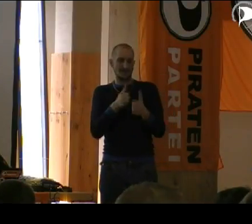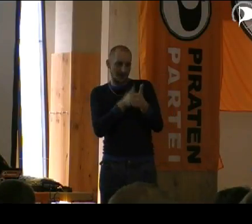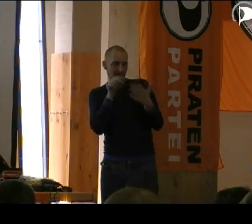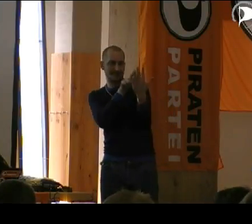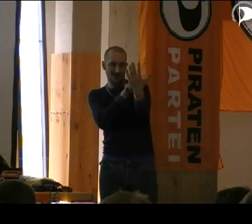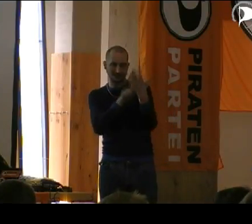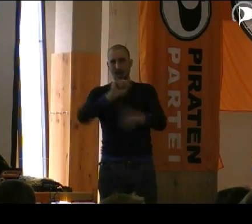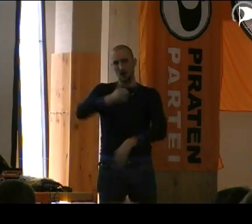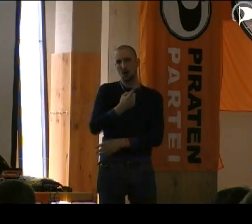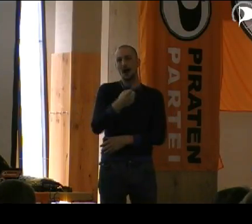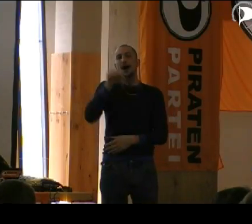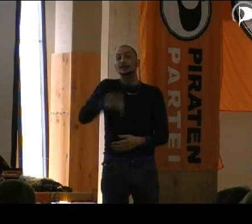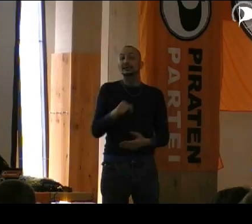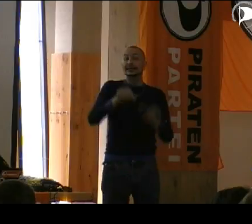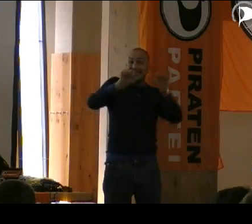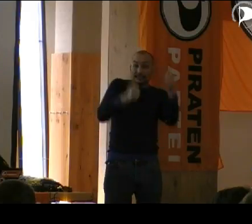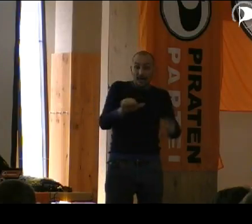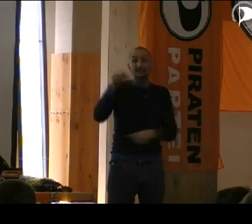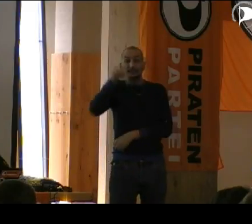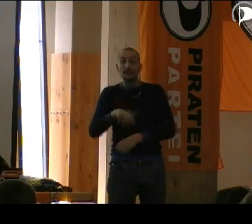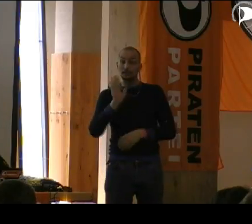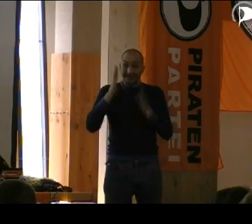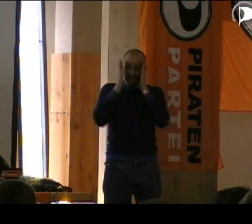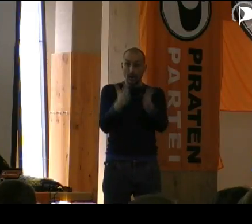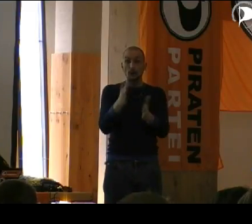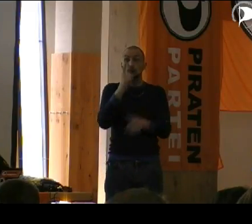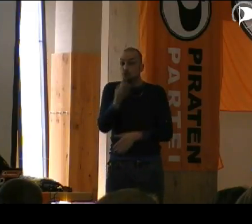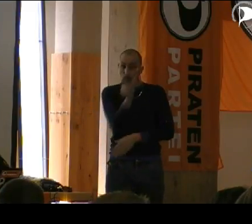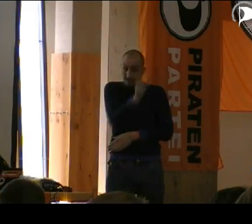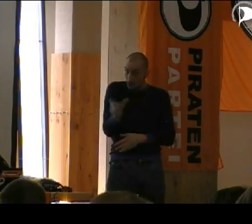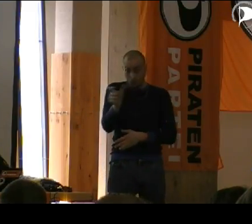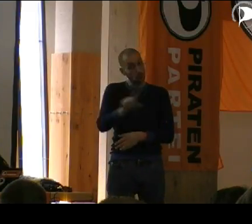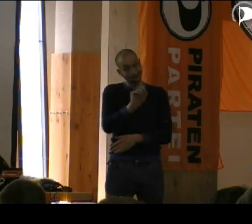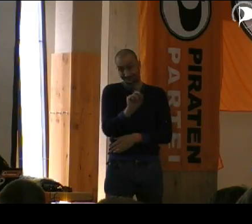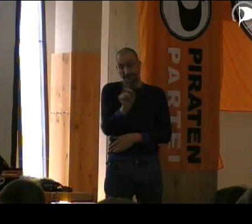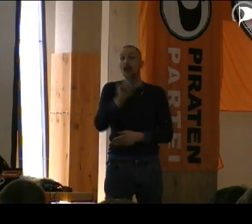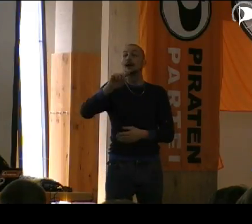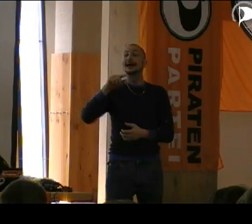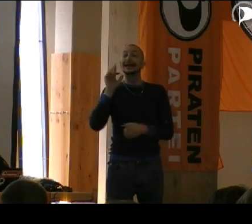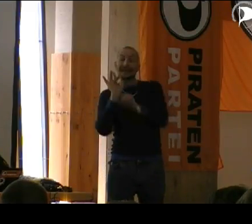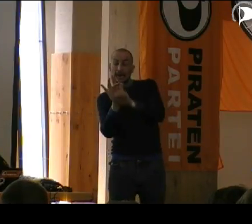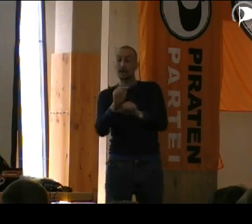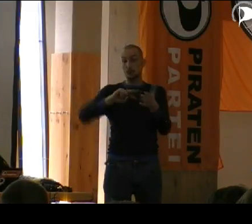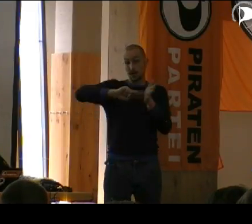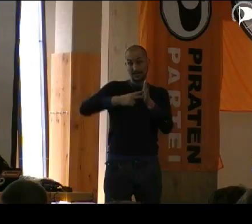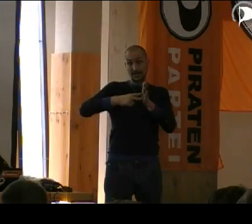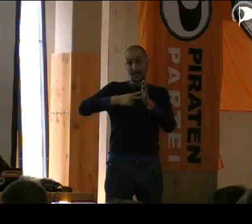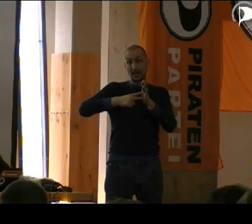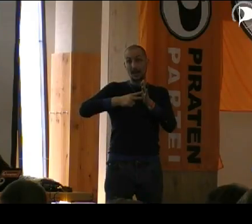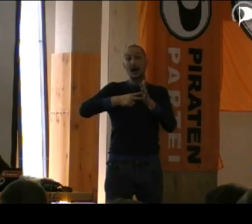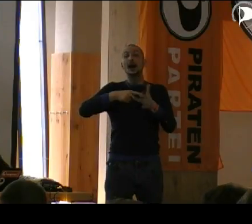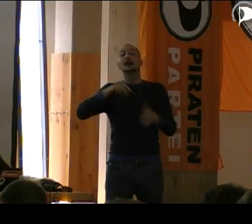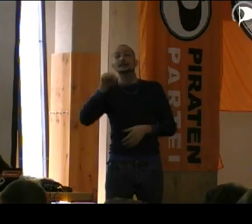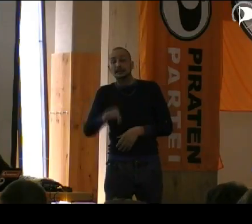all das sind zeichen dafür dass dieses misstrauen nicht nur aus der bevölkerung gegen die politik kommt noch der bevölkerung